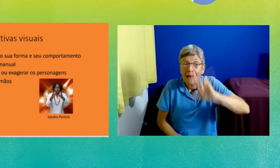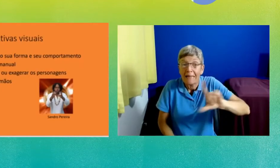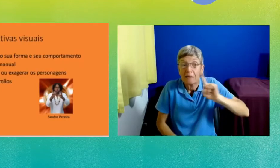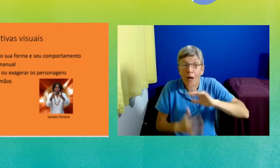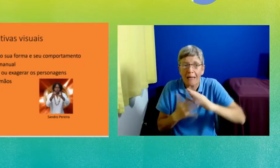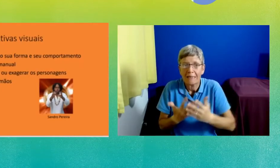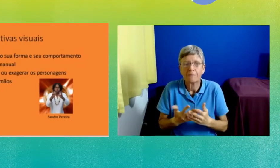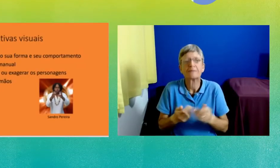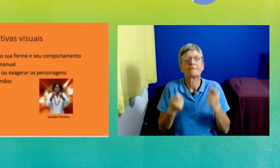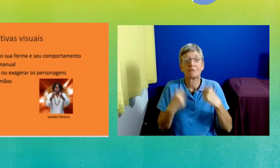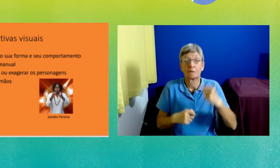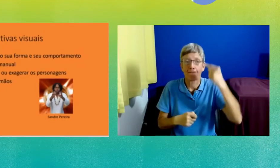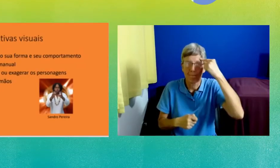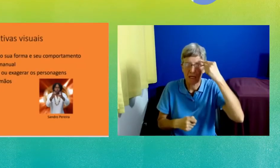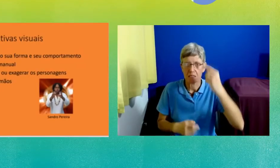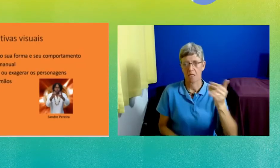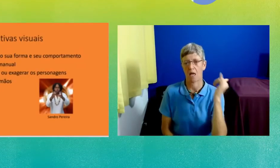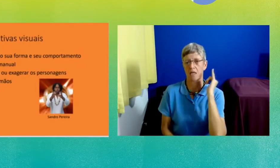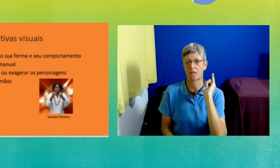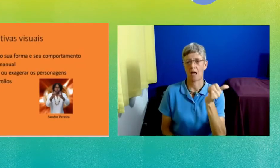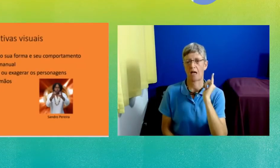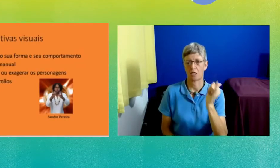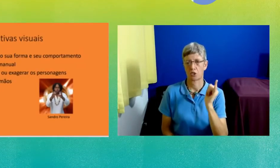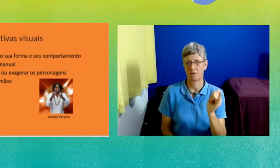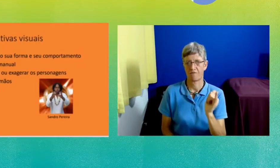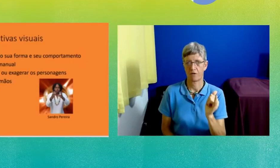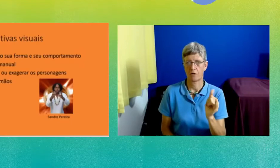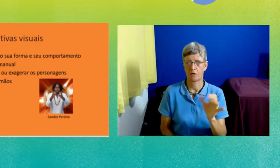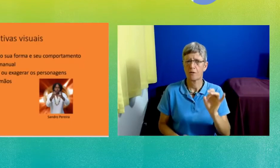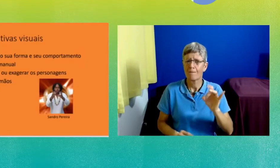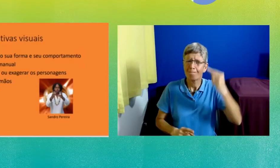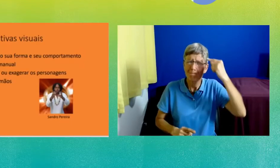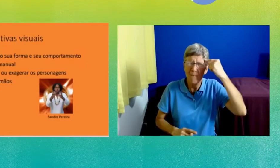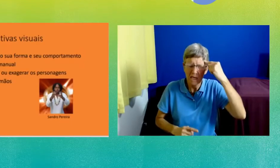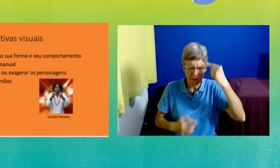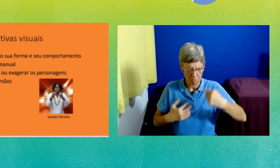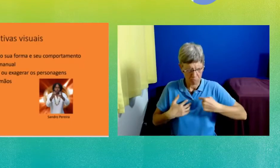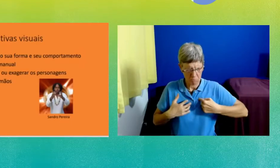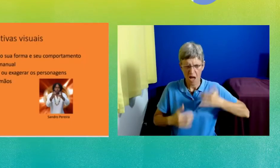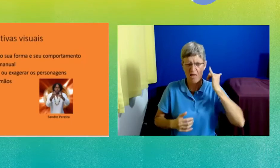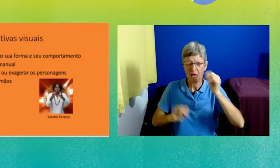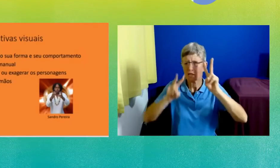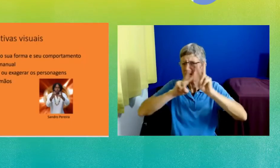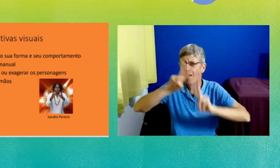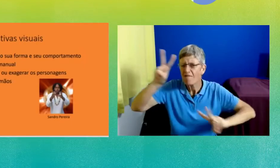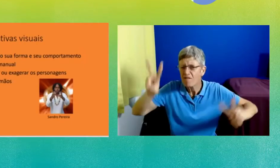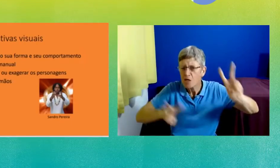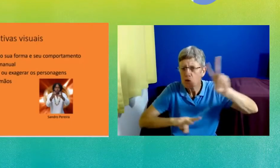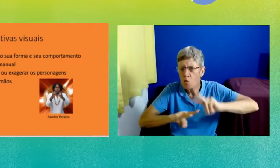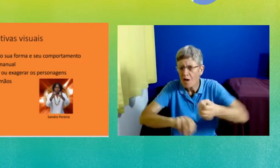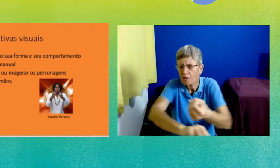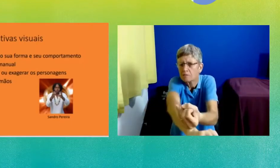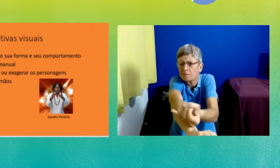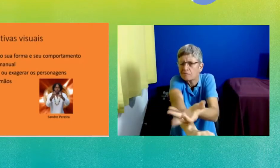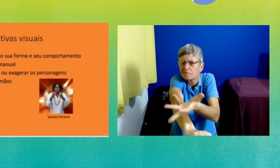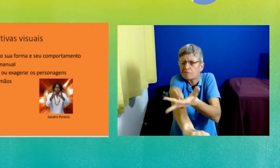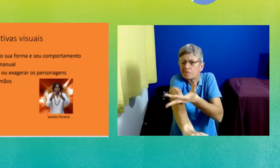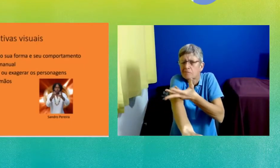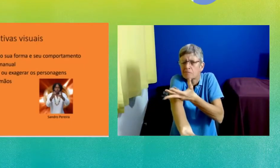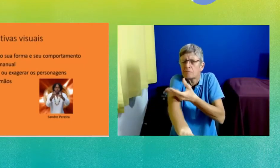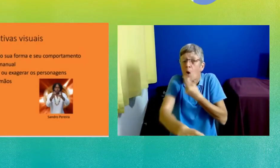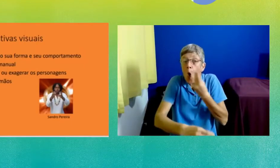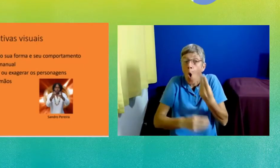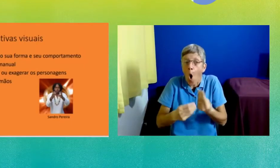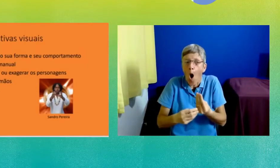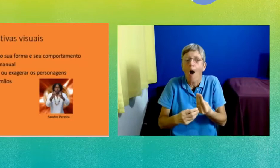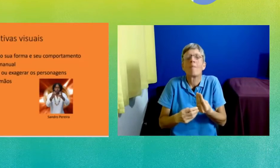Então, para falar hoje sobre a produção das narrativas visuais, tá?